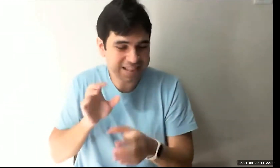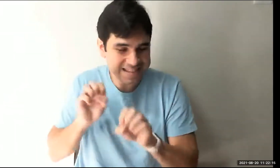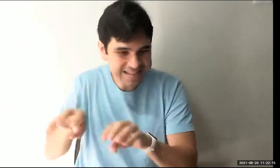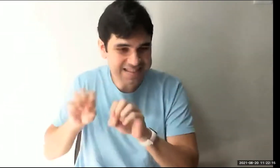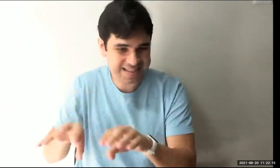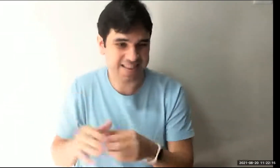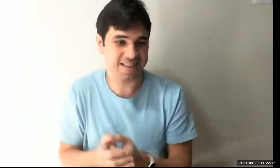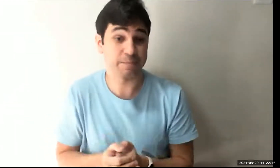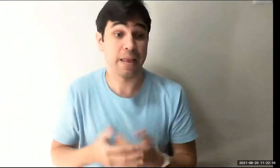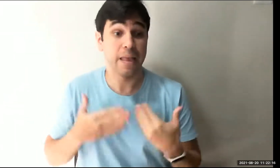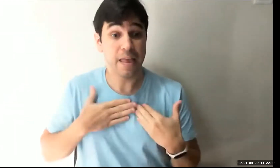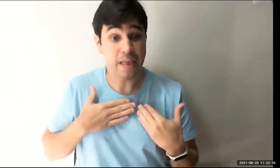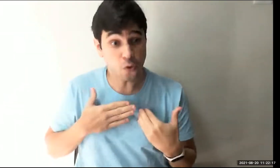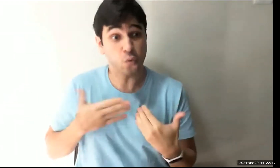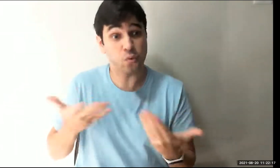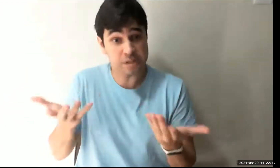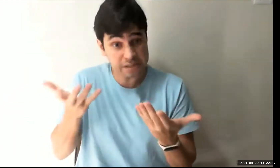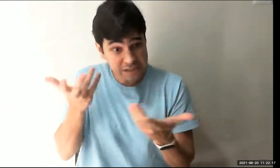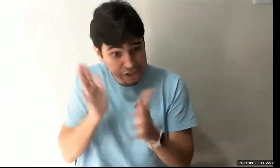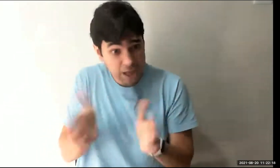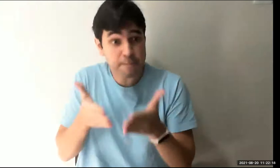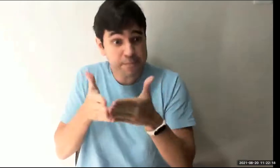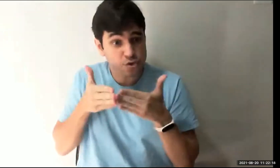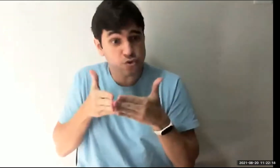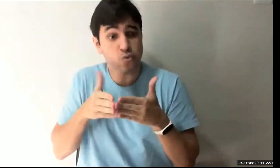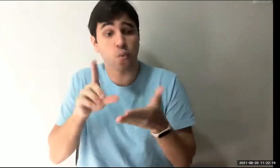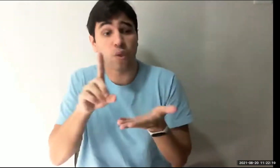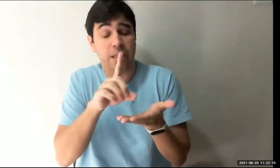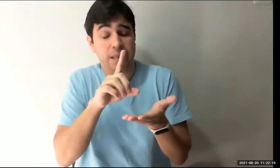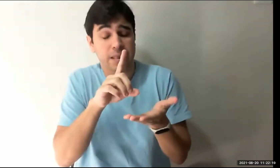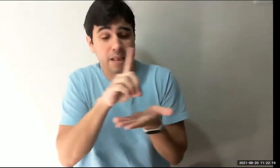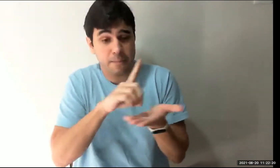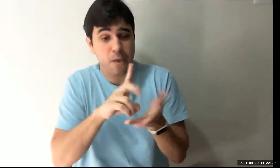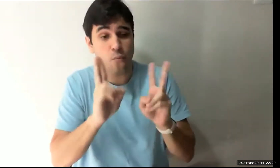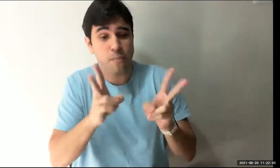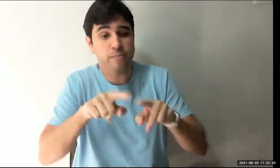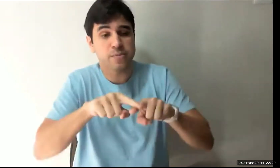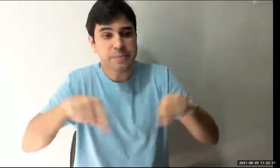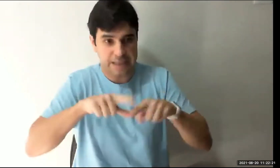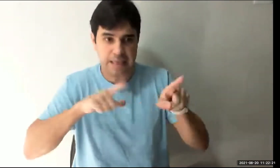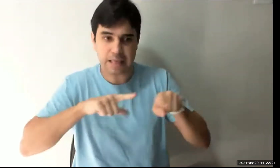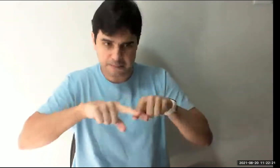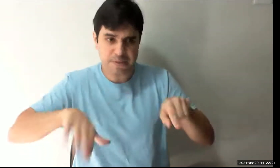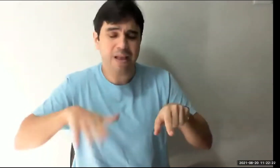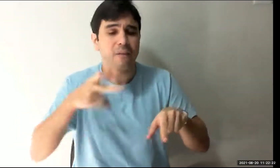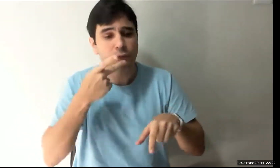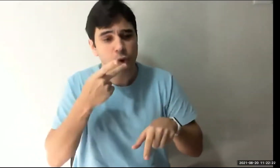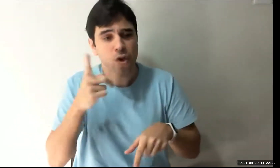menos agitado se ele tem condições violentas, né, nos seus movimentos, por